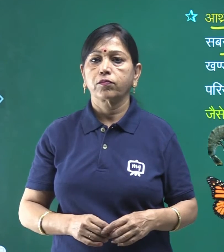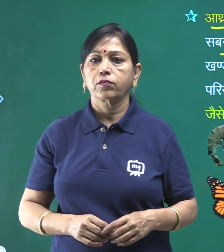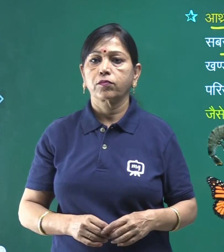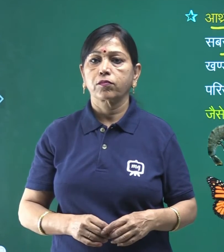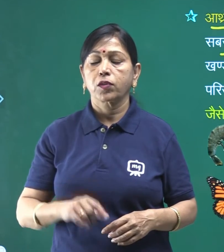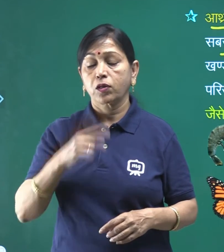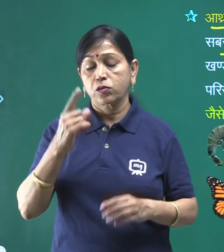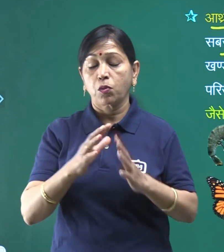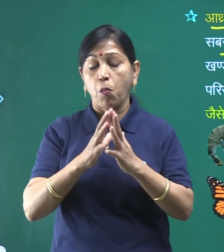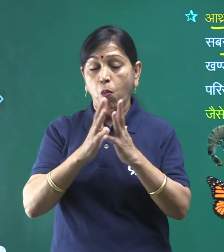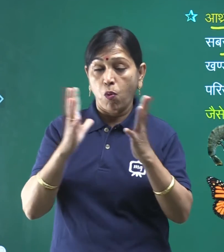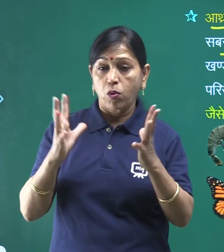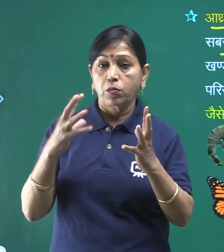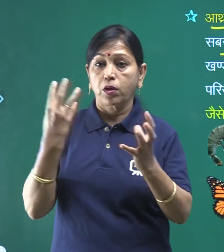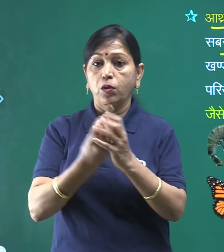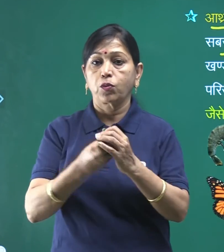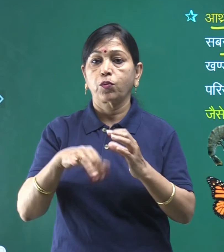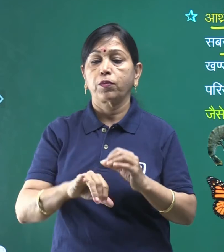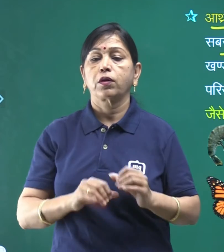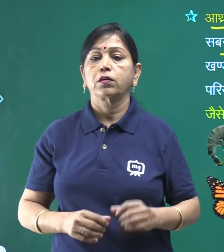सबसे बड़ा संघ है।